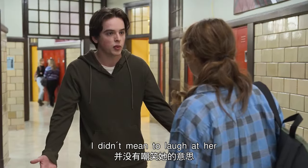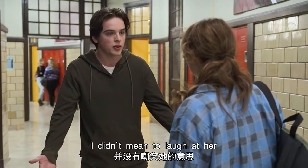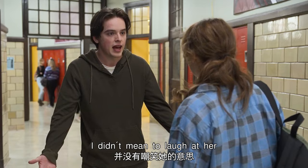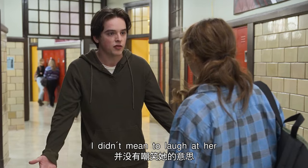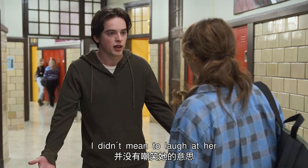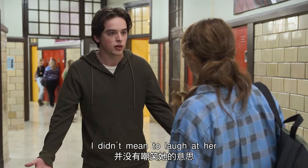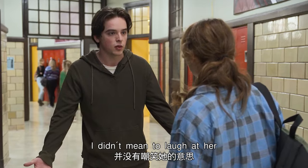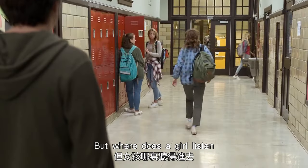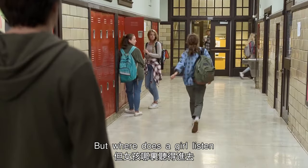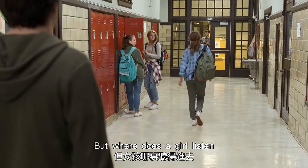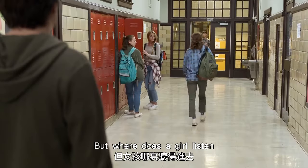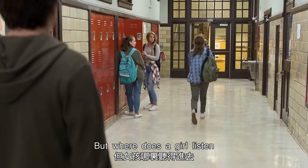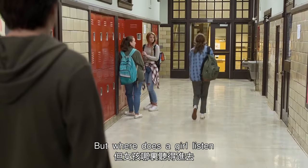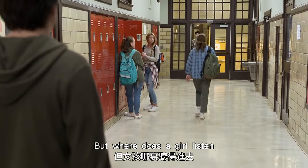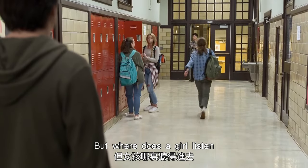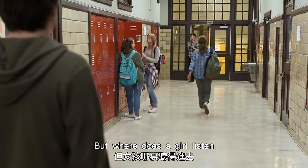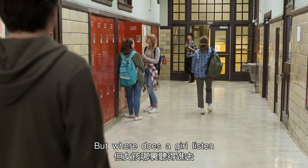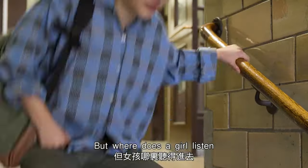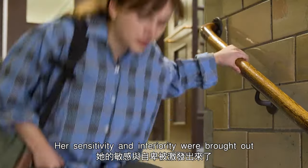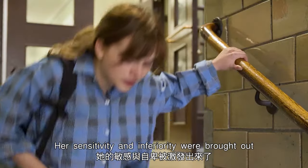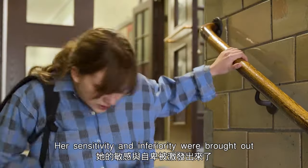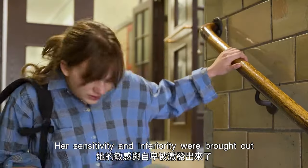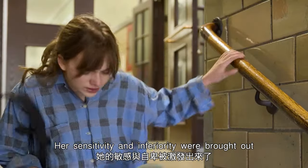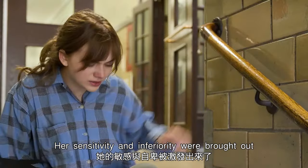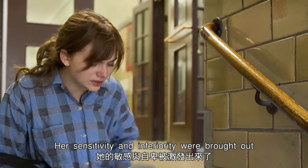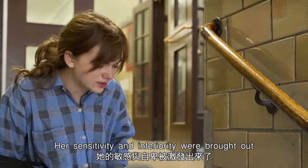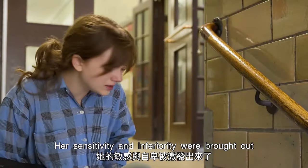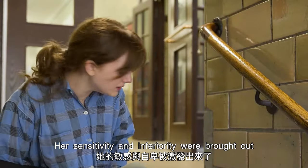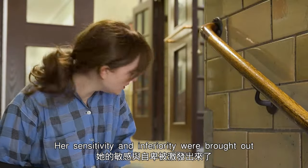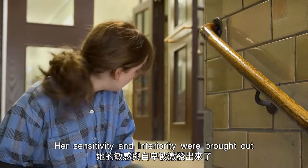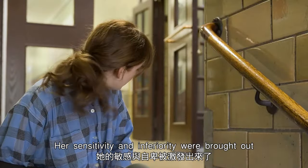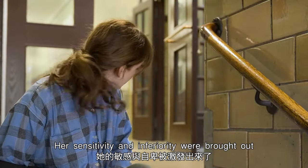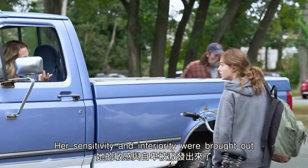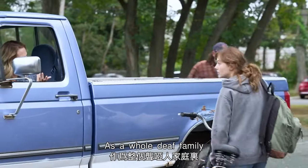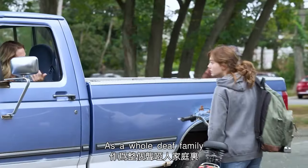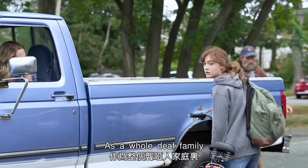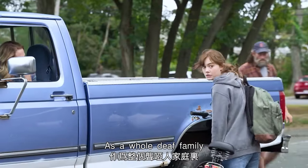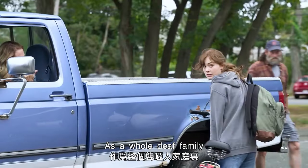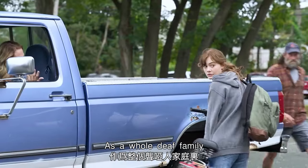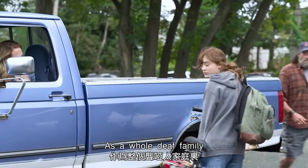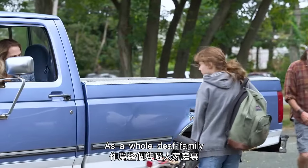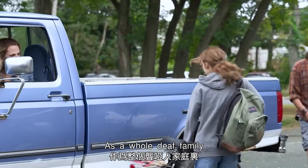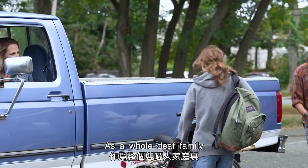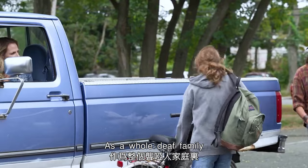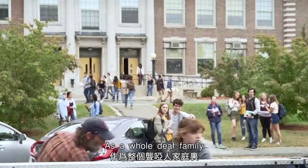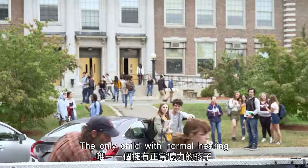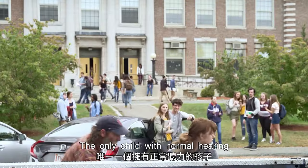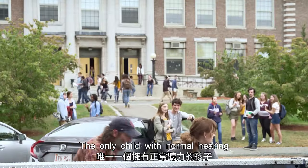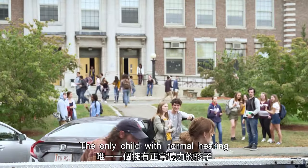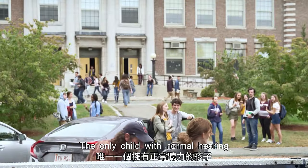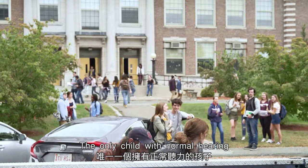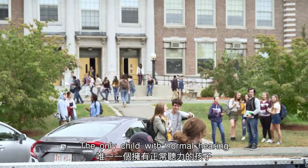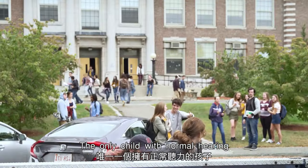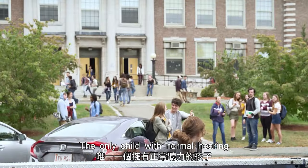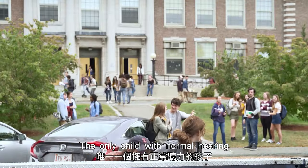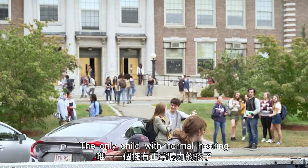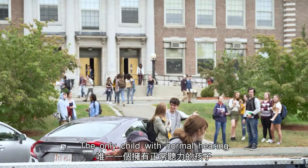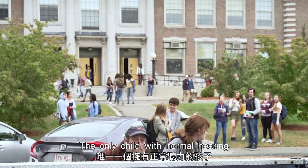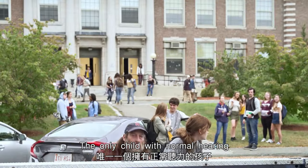嘲笑他的意思但女孩哪里听得进去她的敏感与自卑被激发出来了作为整个聋哑人家庭里唯一一个拥有正常听力的孩子